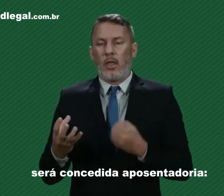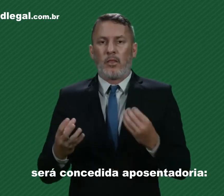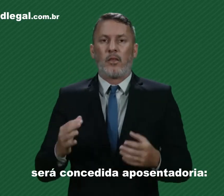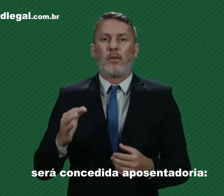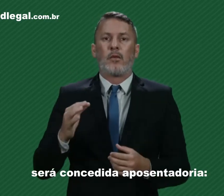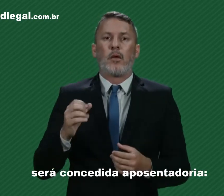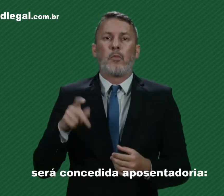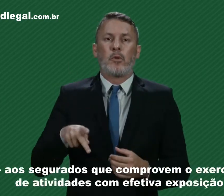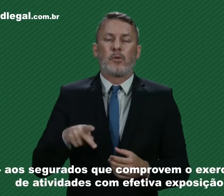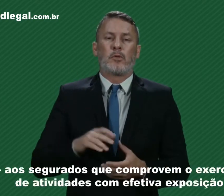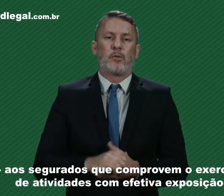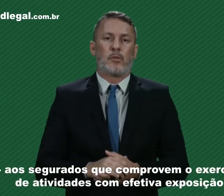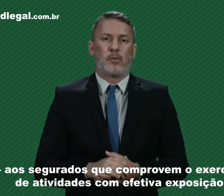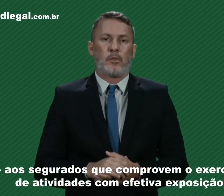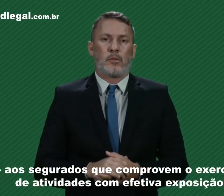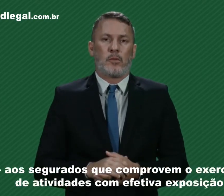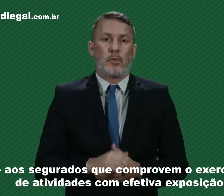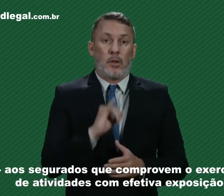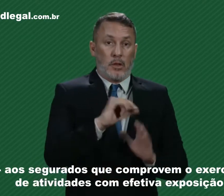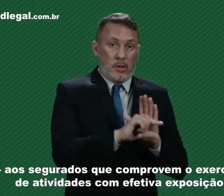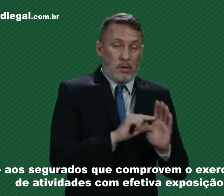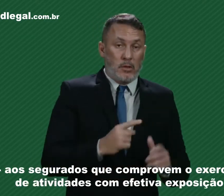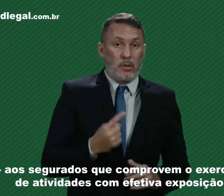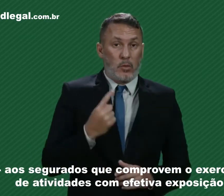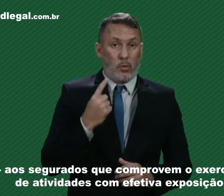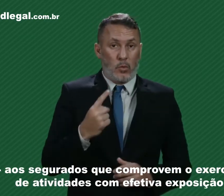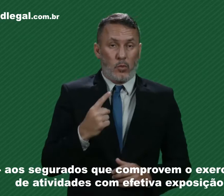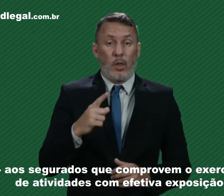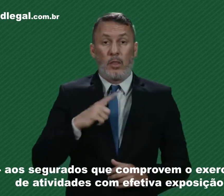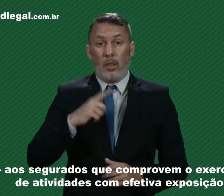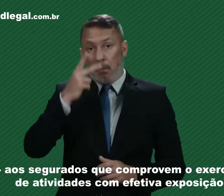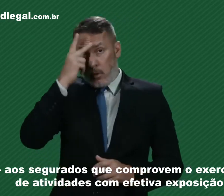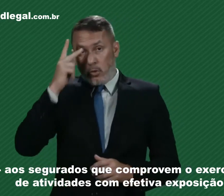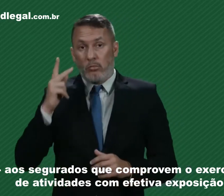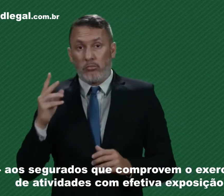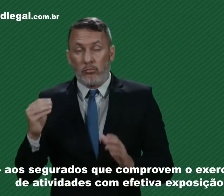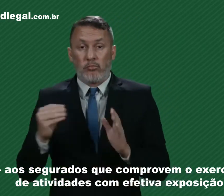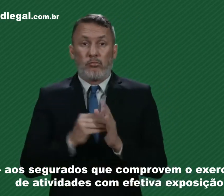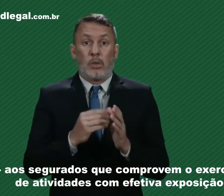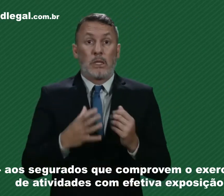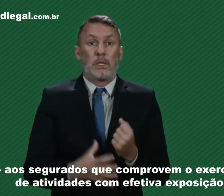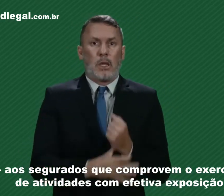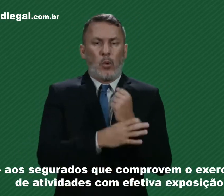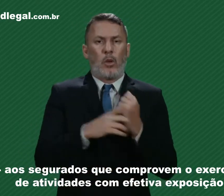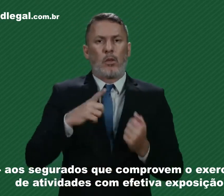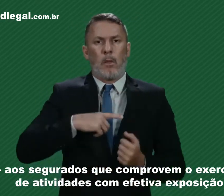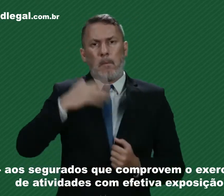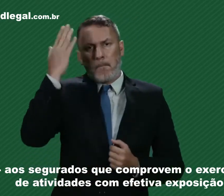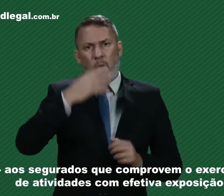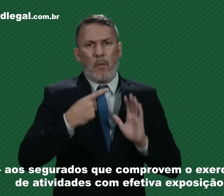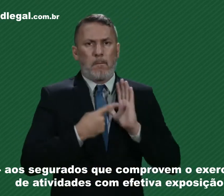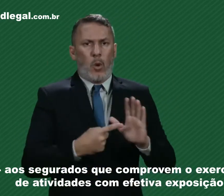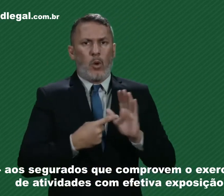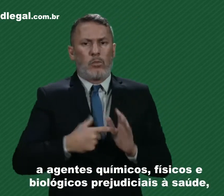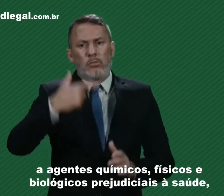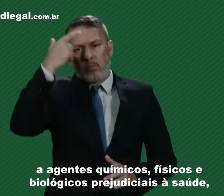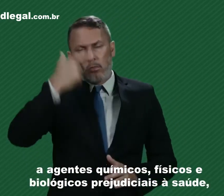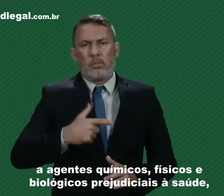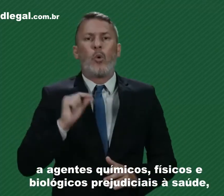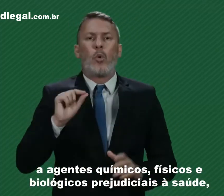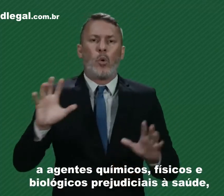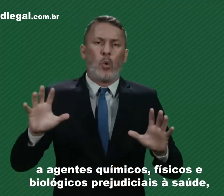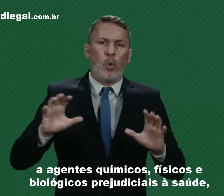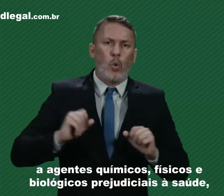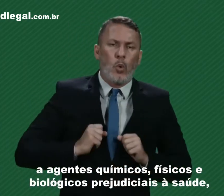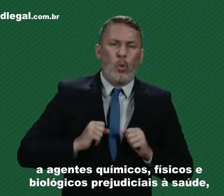aposentadoria. Inciso 1. Aos segurados que comprovem o exercício de atividades com efetiva exposição a